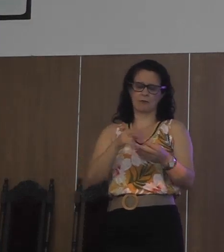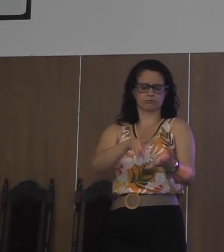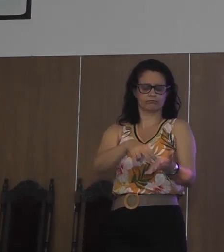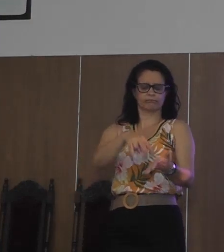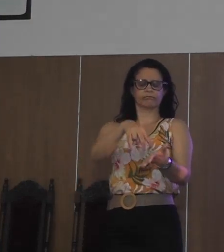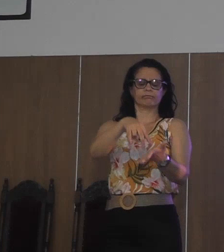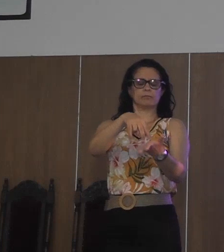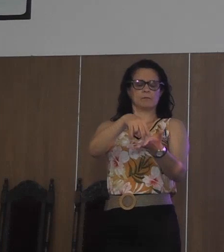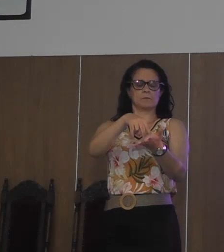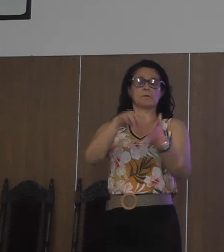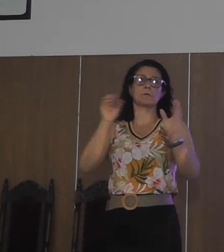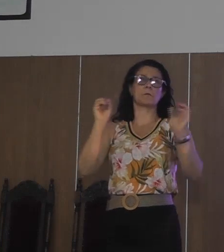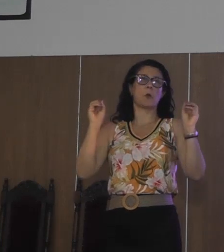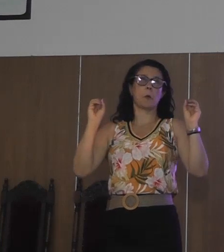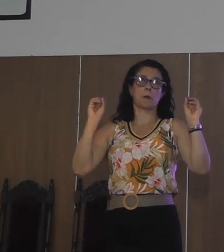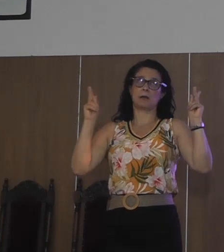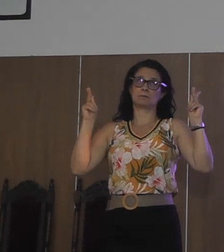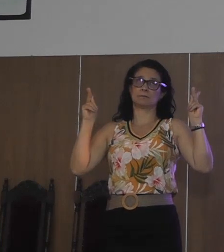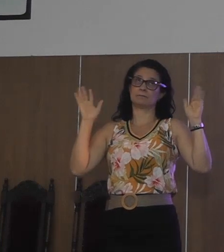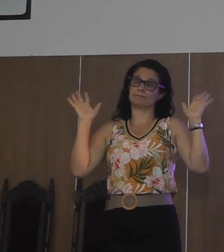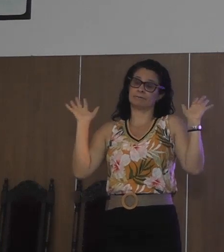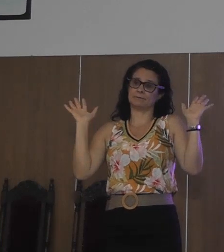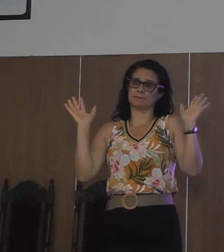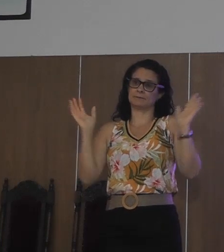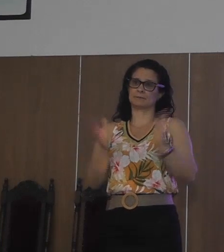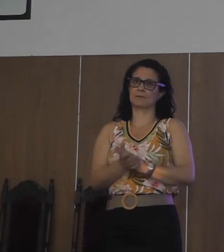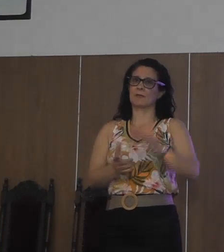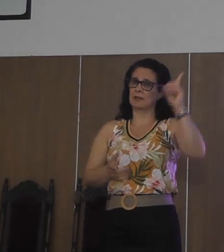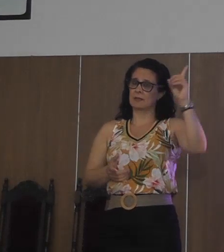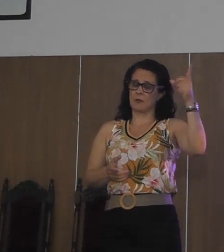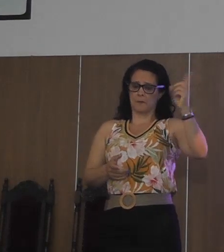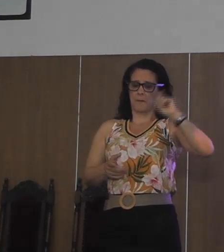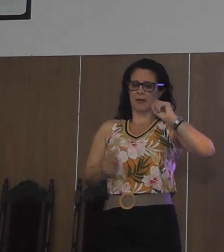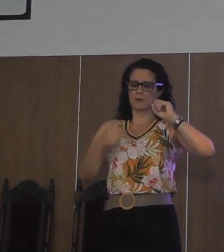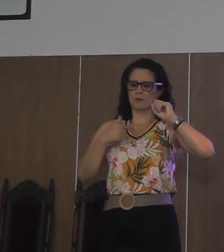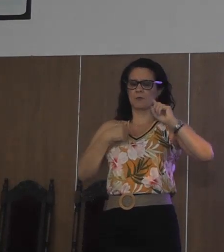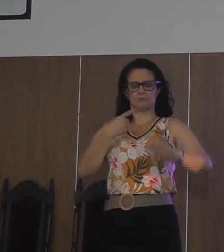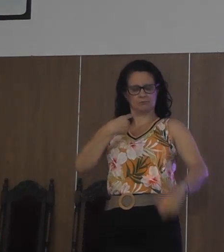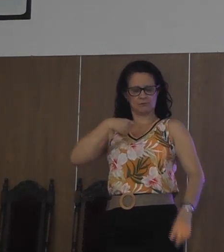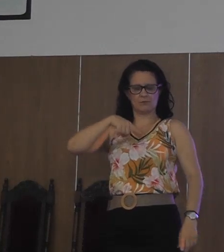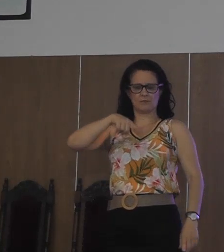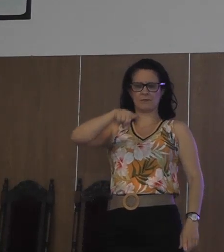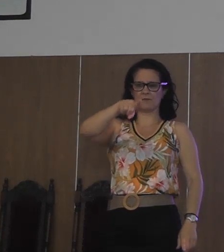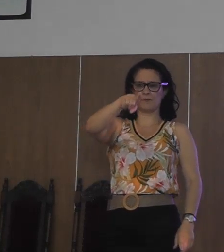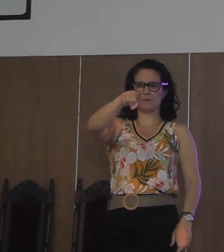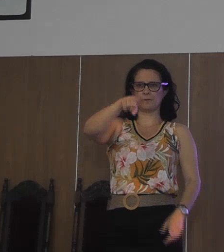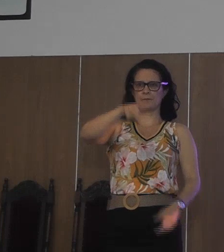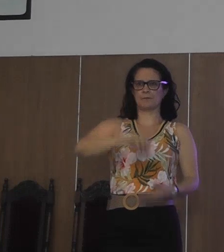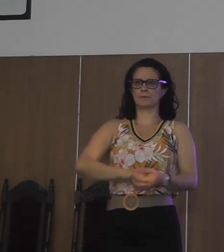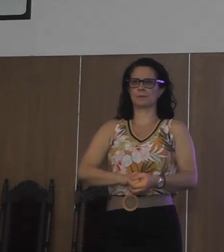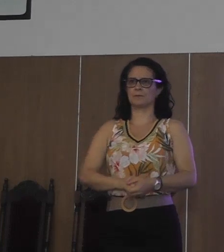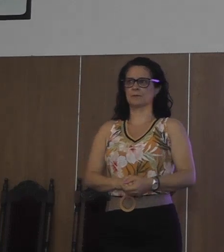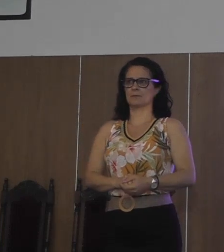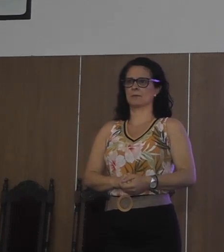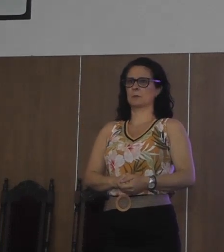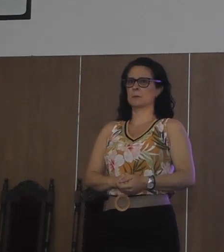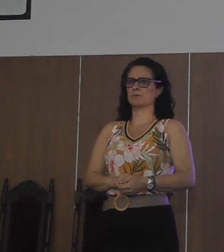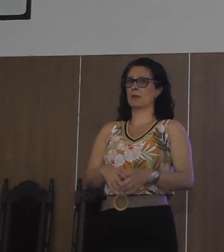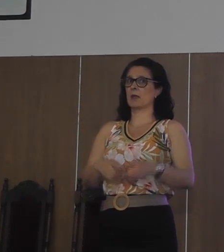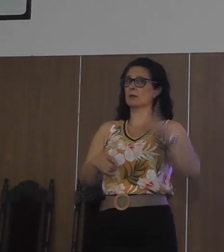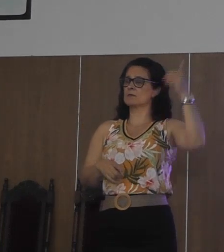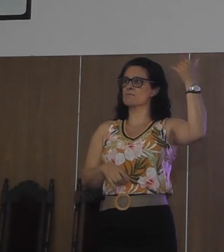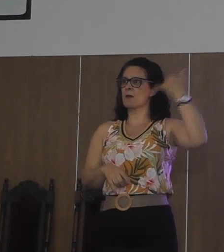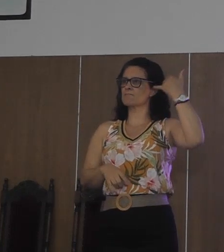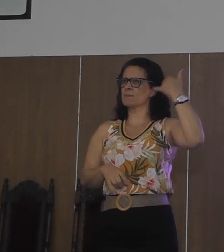na posição daquela ordem que foi recebida lá no capítulo de número 1. Josué, tudo que o meu servo Moisés